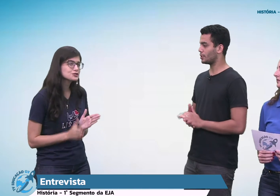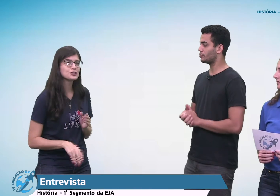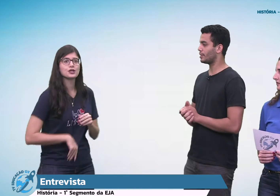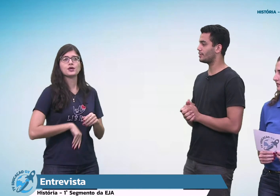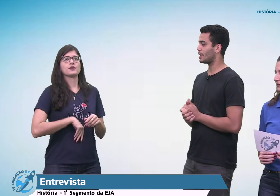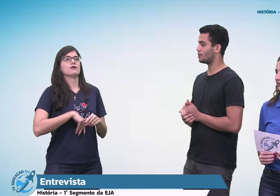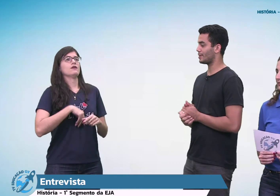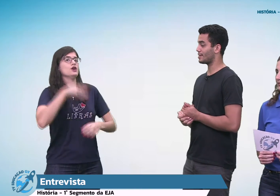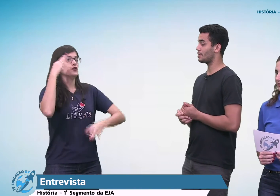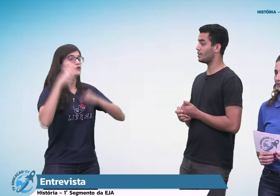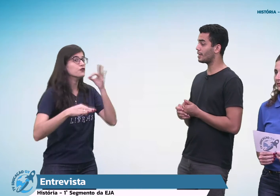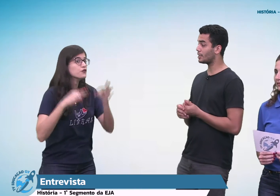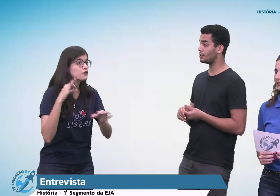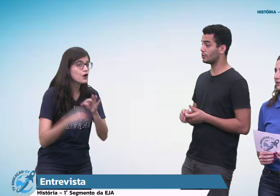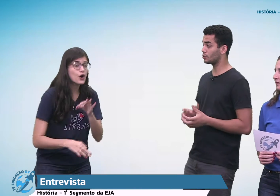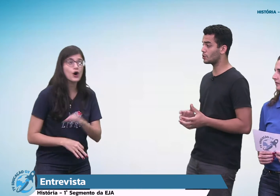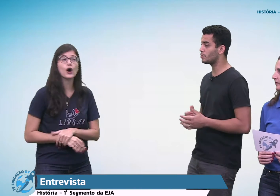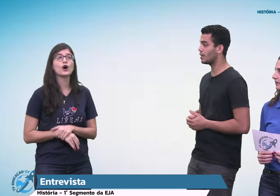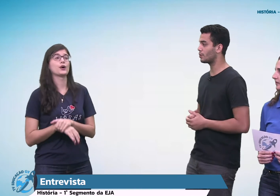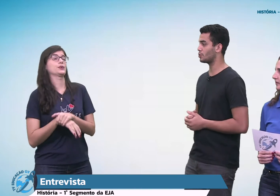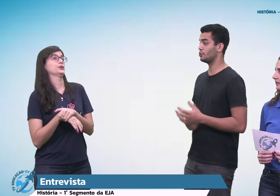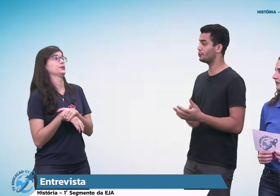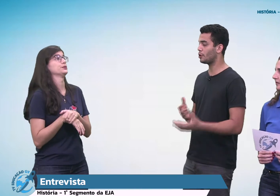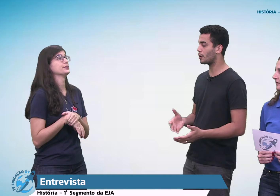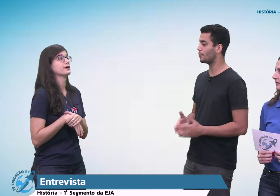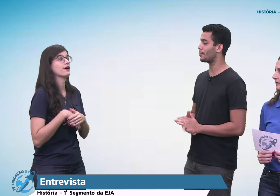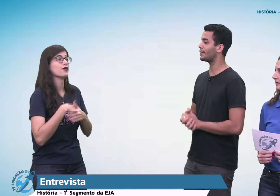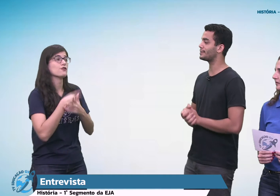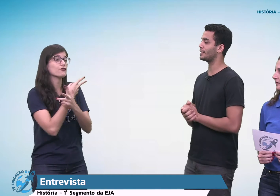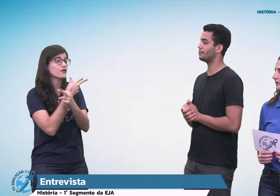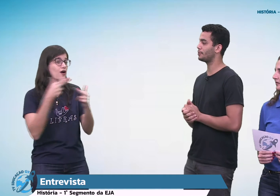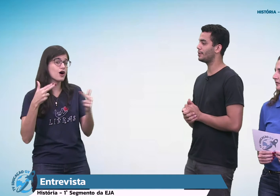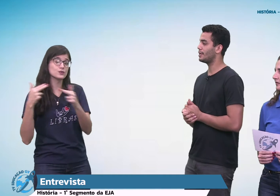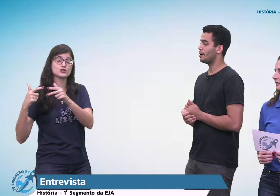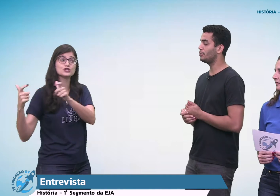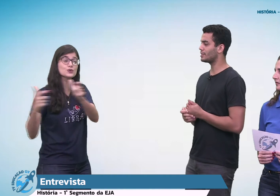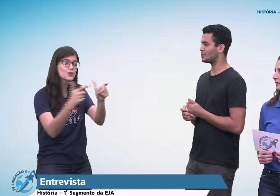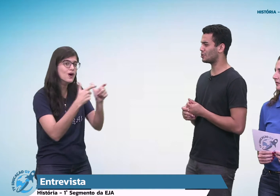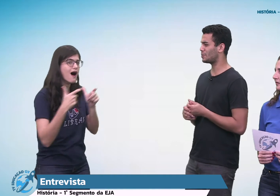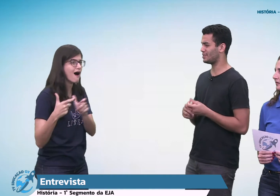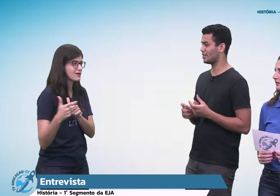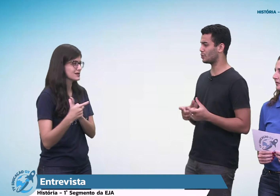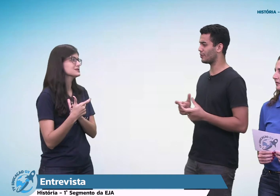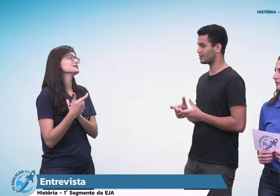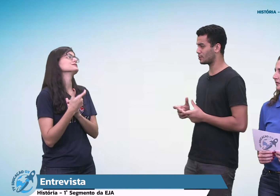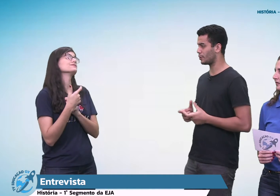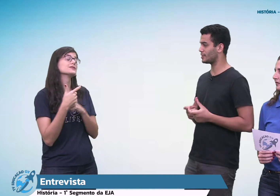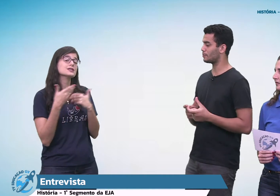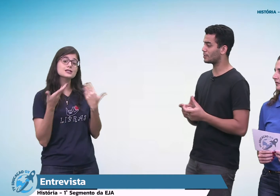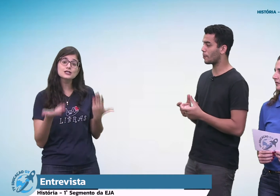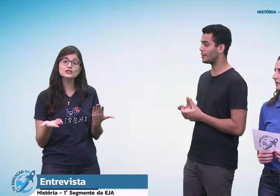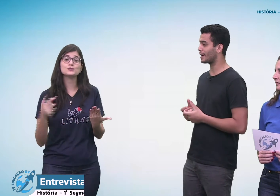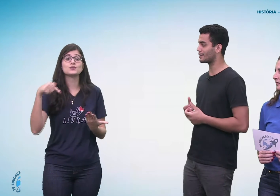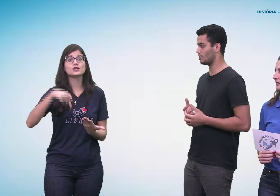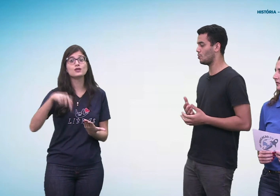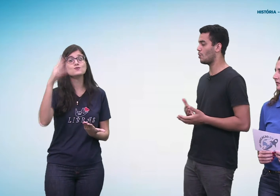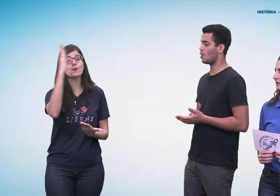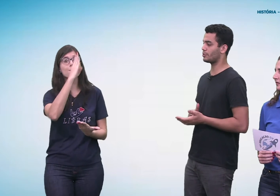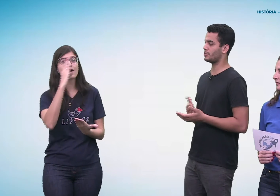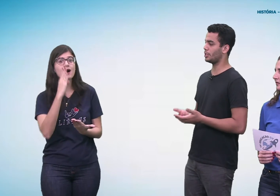tem intérprete, acessibilidade dentro dos bancos. No fórum, por exemplo, muitas vezes quando precisa resolver essas coisas mais complicadas, não há um auxílio de